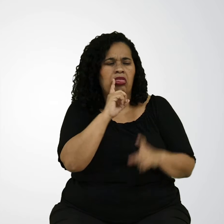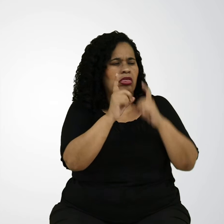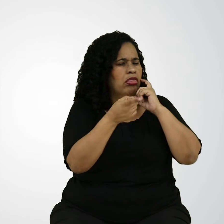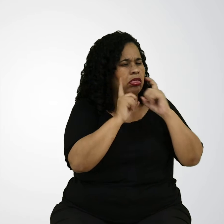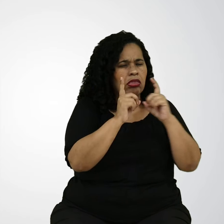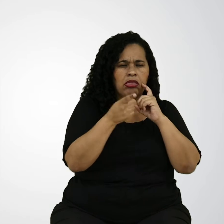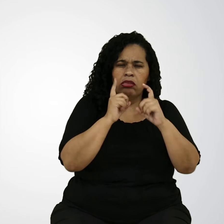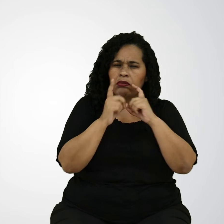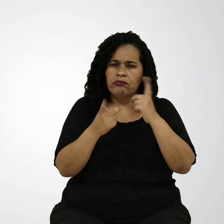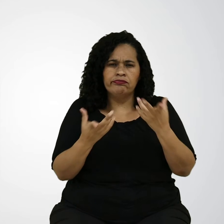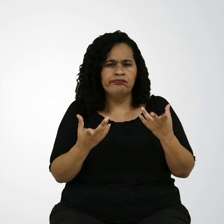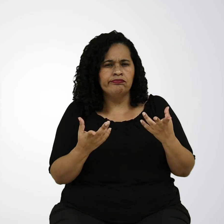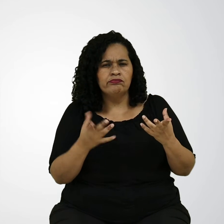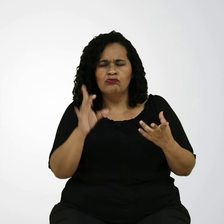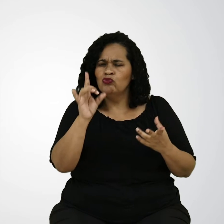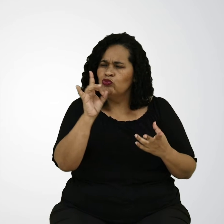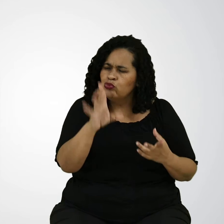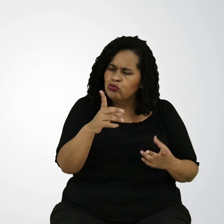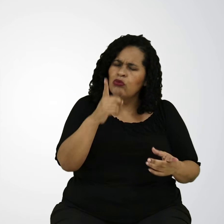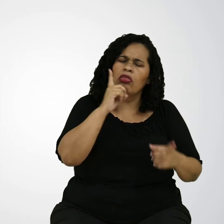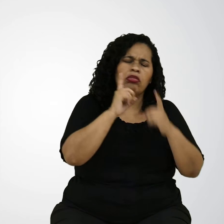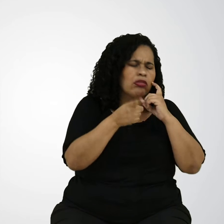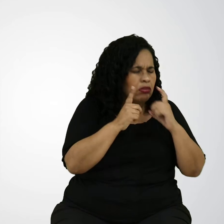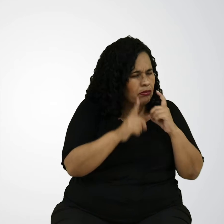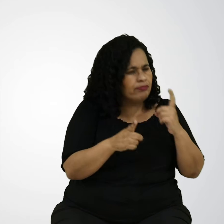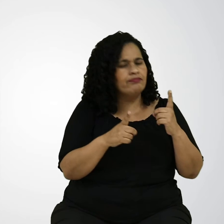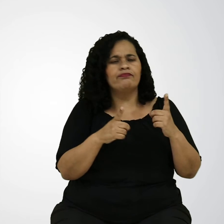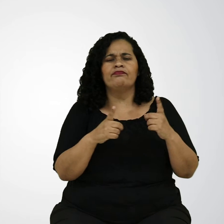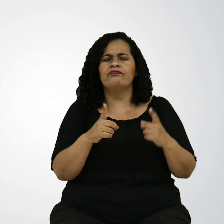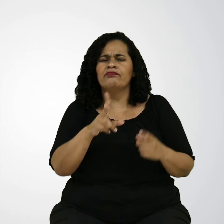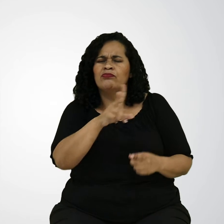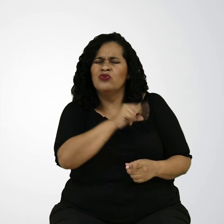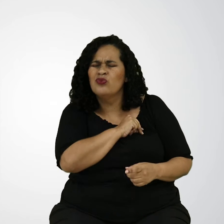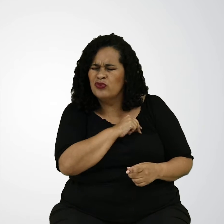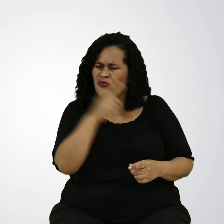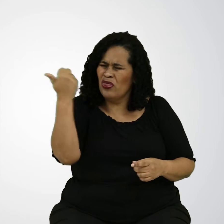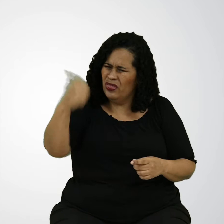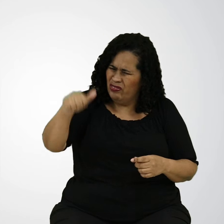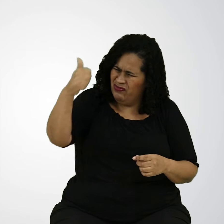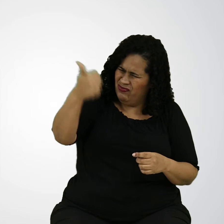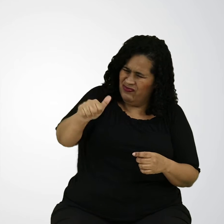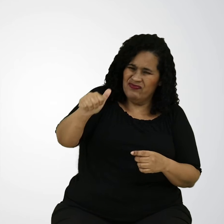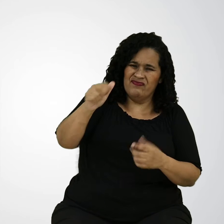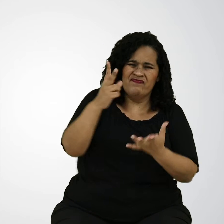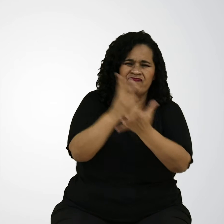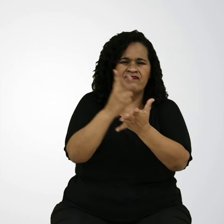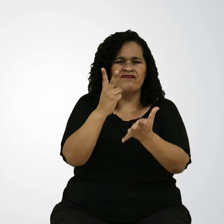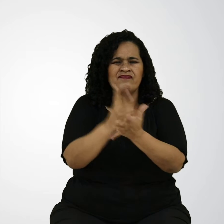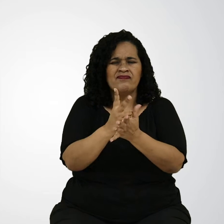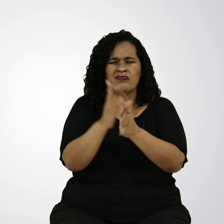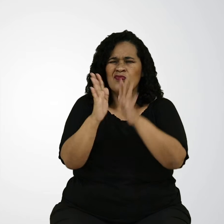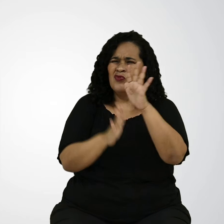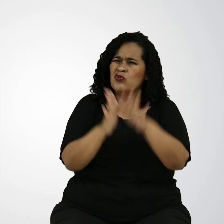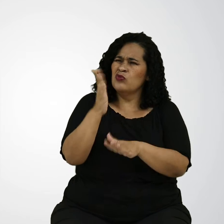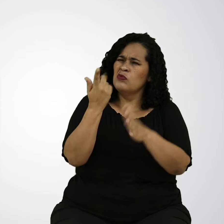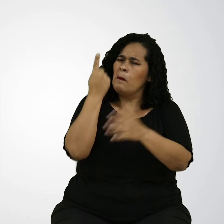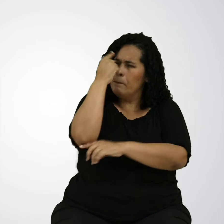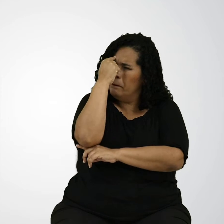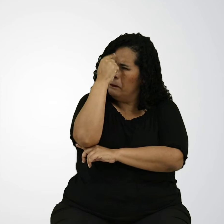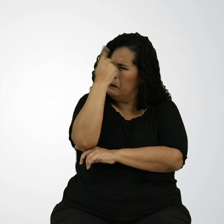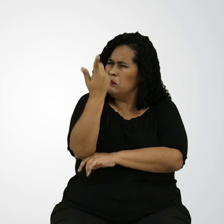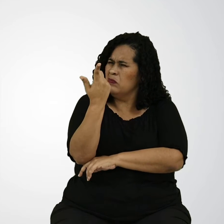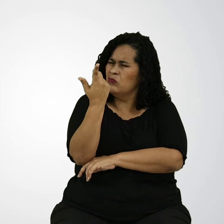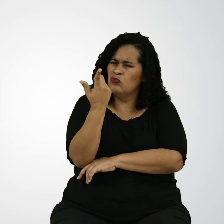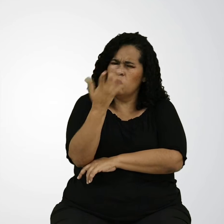Verdade, verdade. Só murmuram o tempo inteiro, criticam o tempo inteiro. Às vezes eu me pergunto se essas pessoas, quando vão orar, se